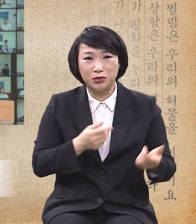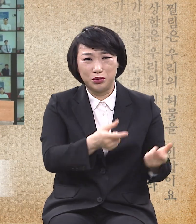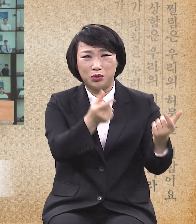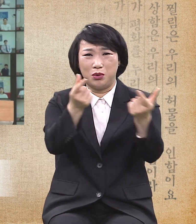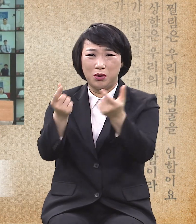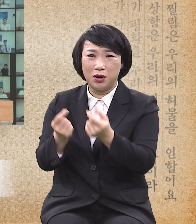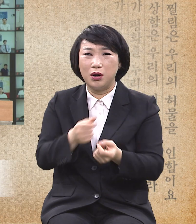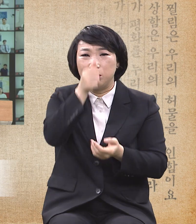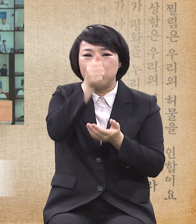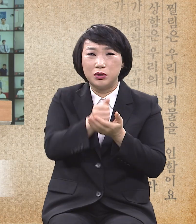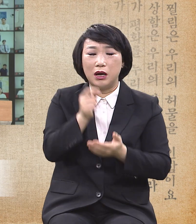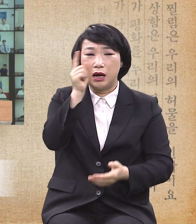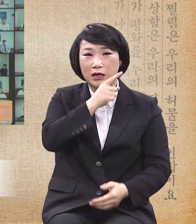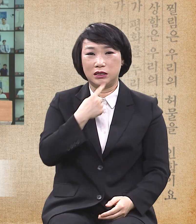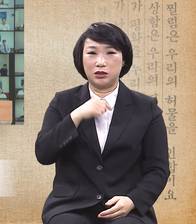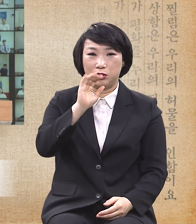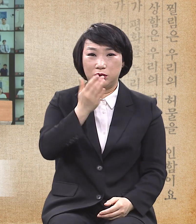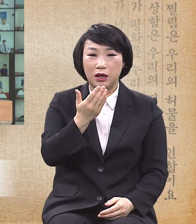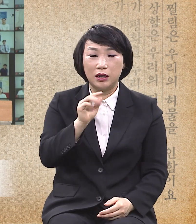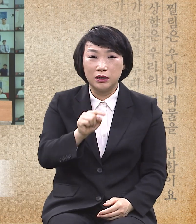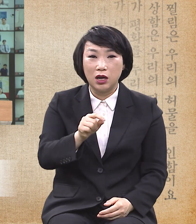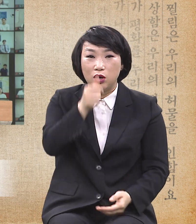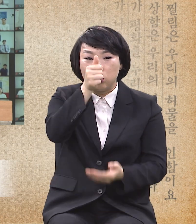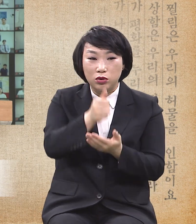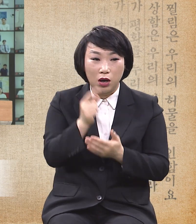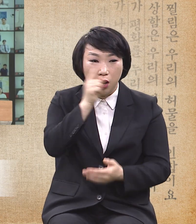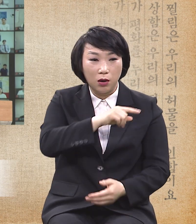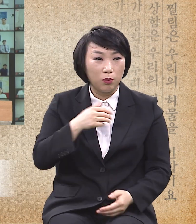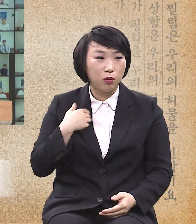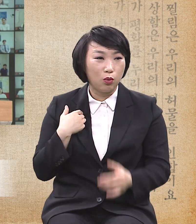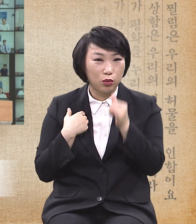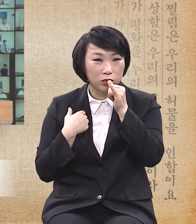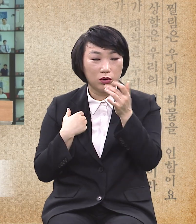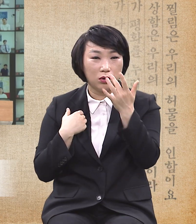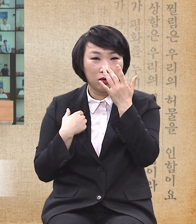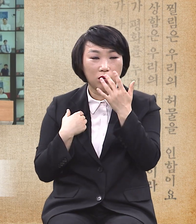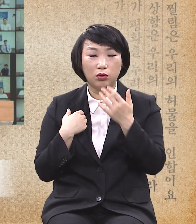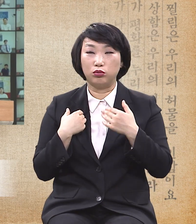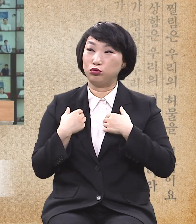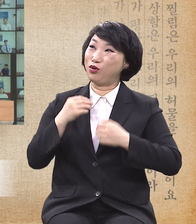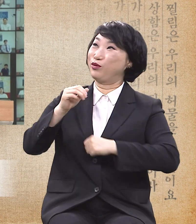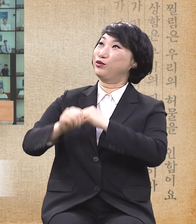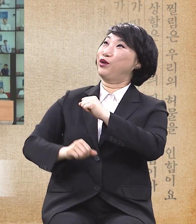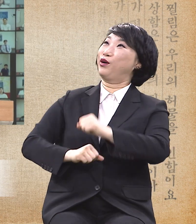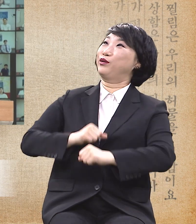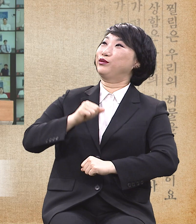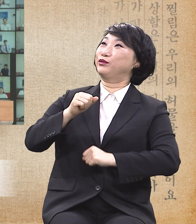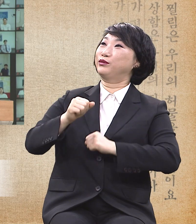똑같이 죄악을 범하나 그게 죄악인 줄 모르고 내 자유야.